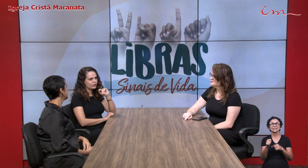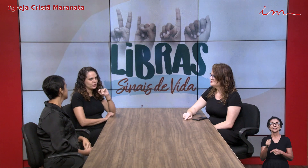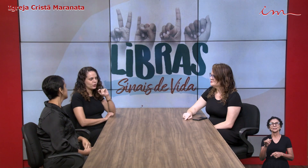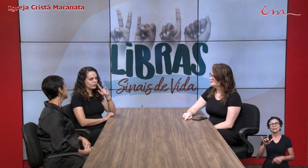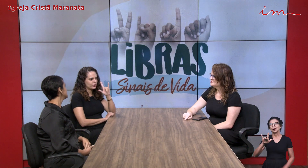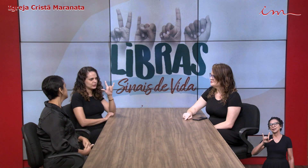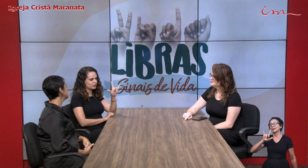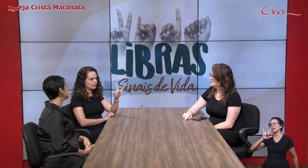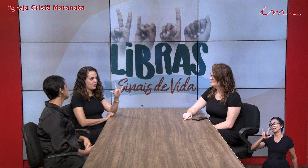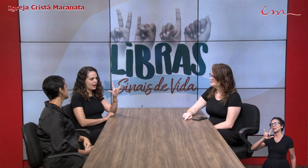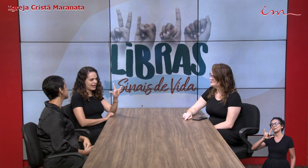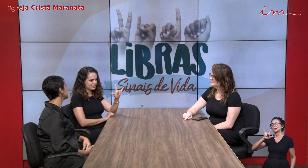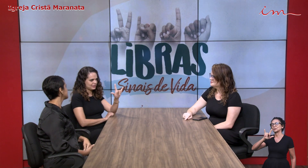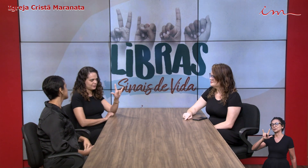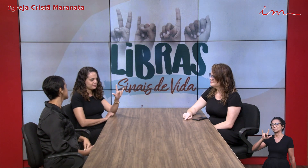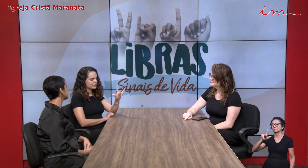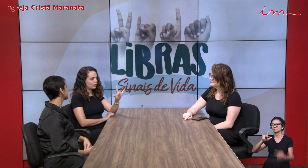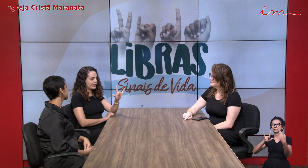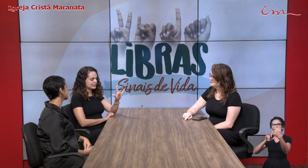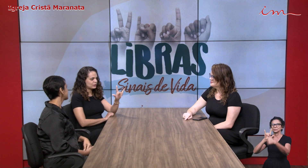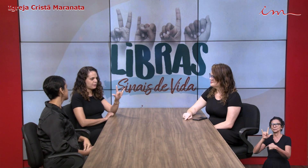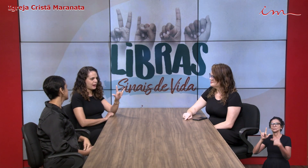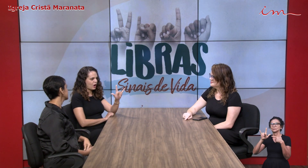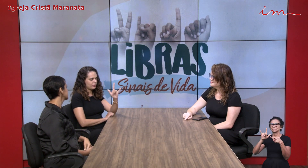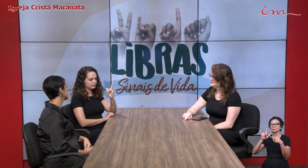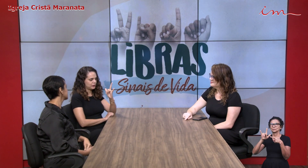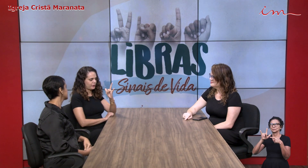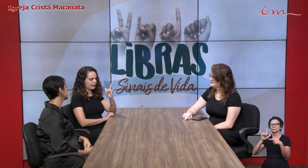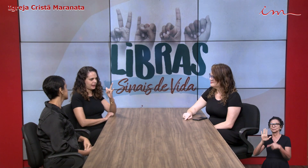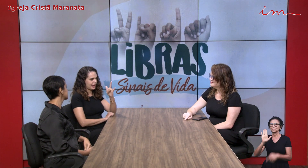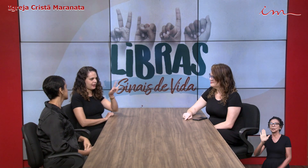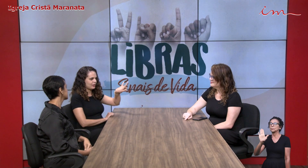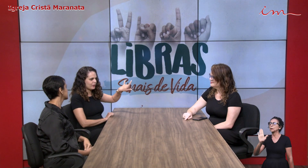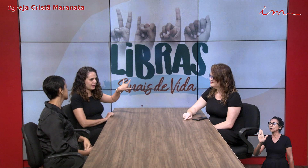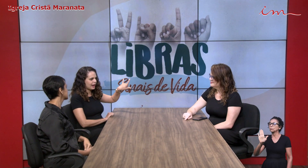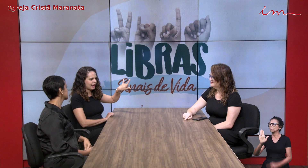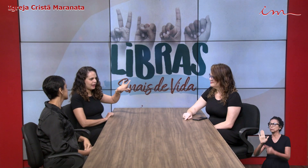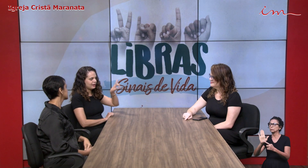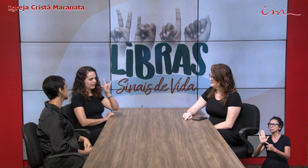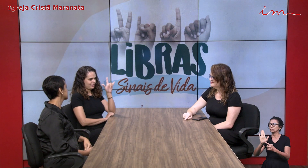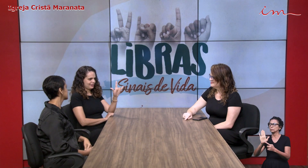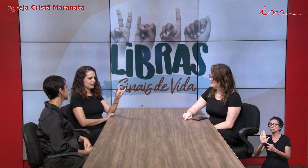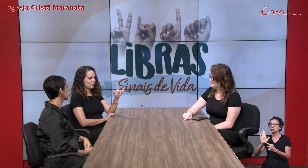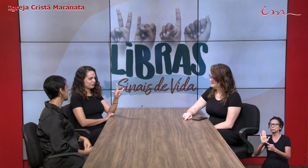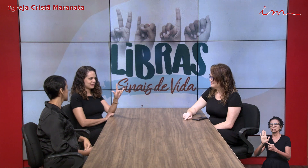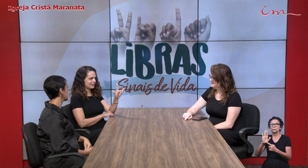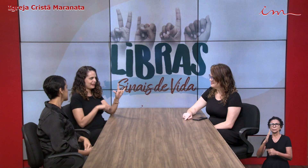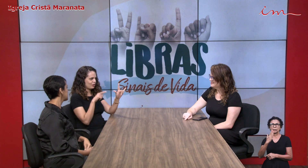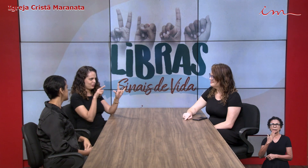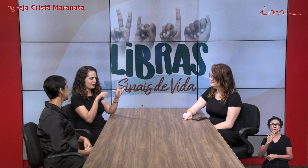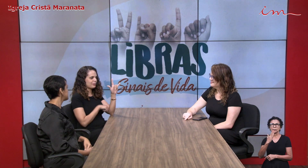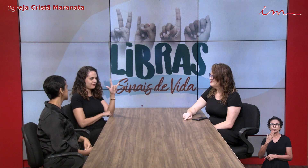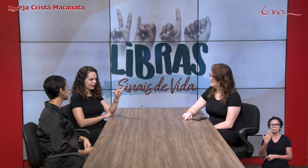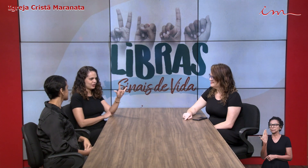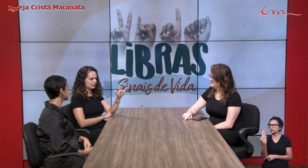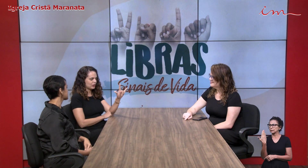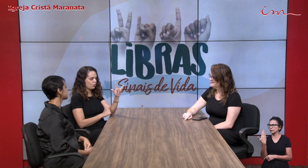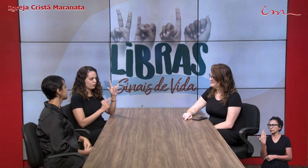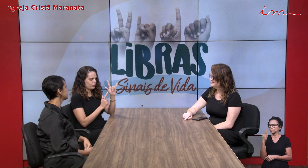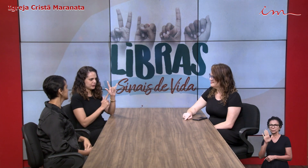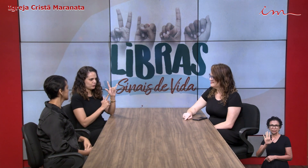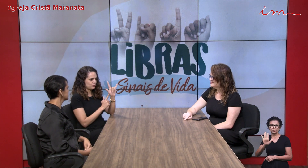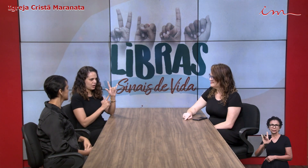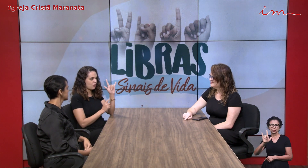I love you, configuração de mão, essa. Orientação da palma, não é pra cá, não é pra lá. Se eu amo você, I love you é pra frente.